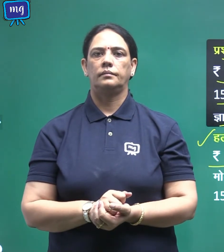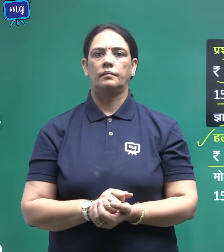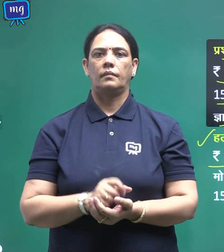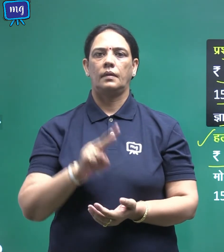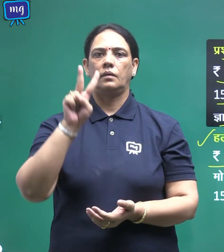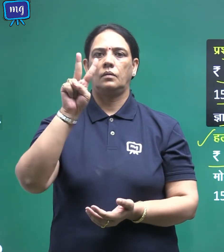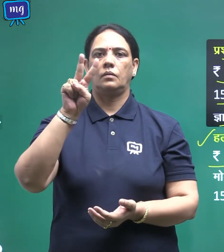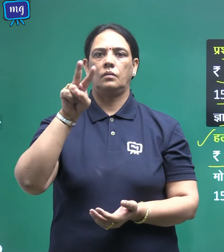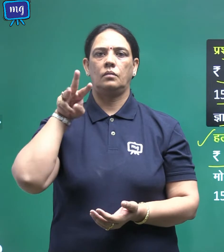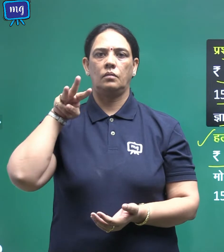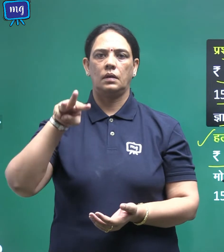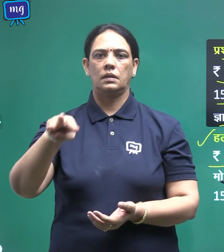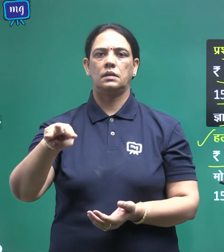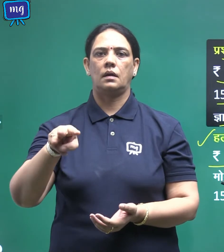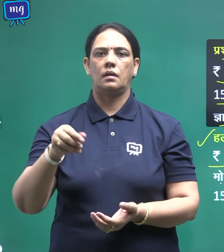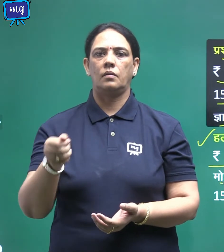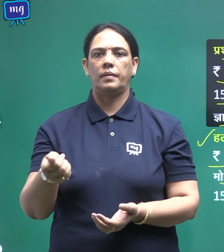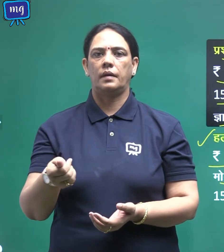2000 रुपये,